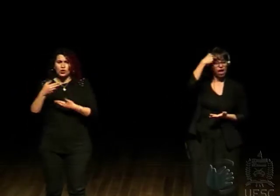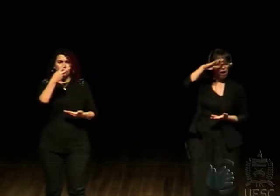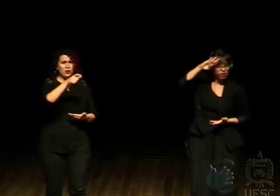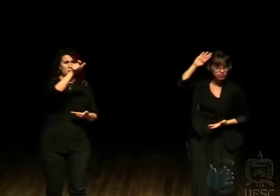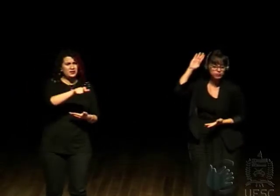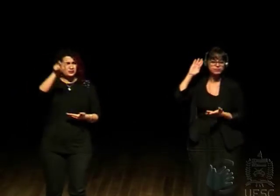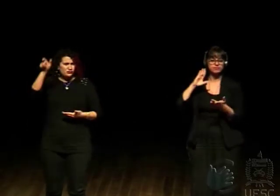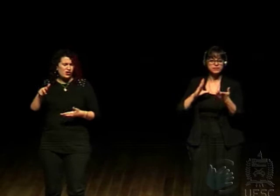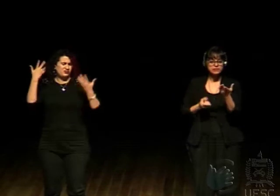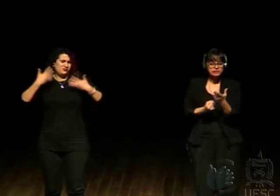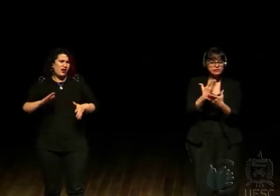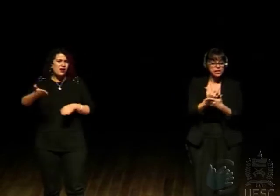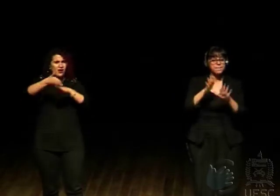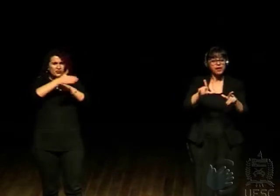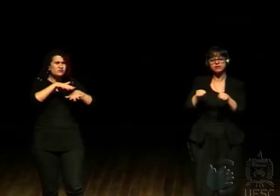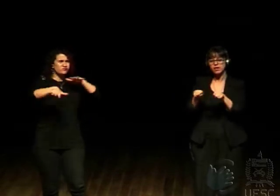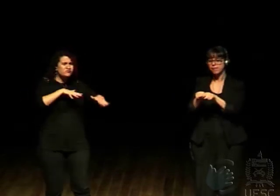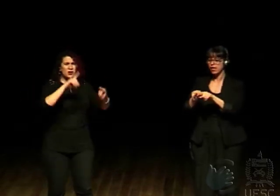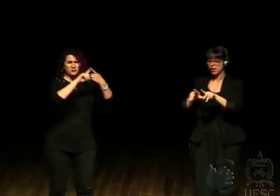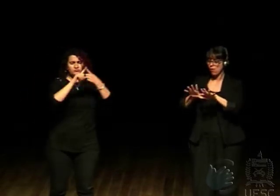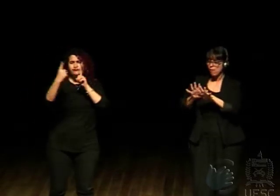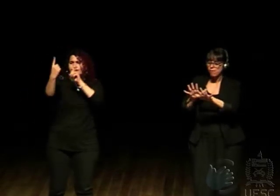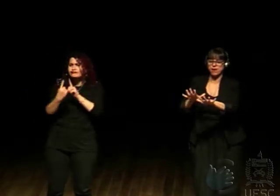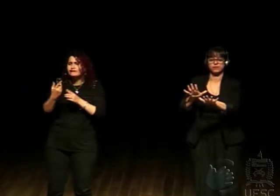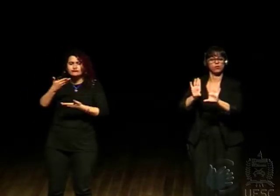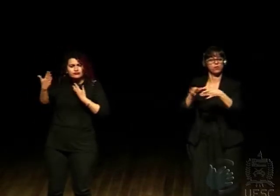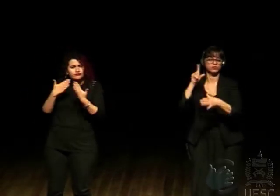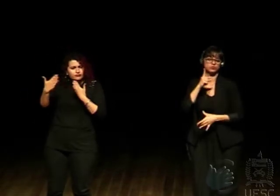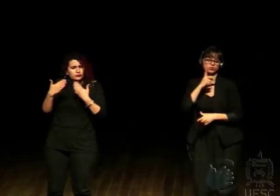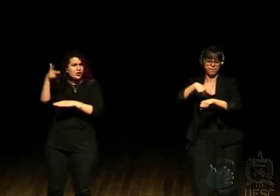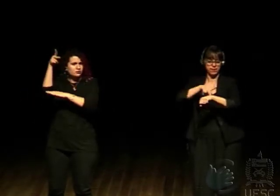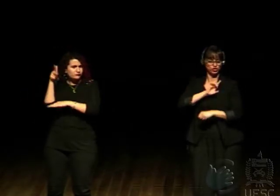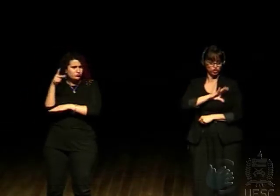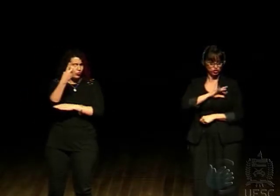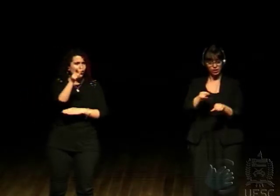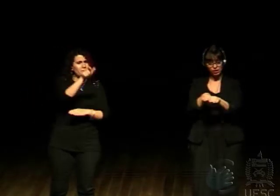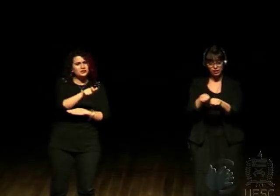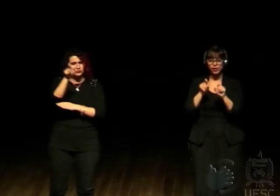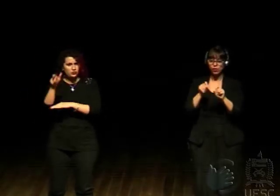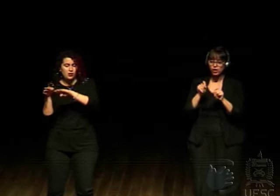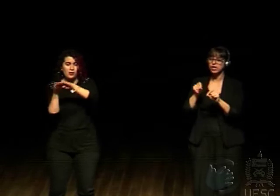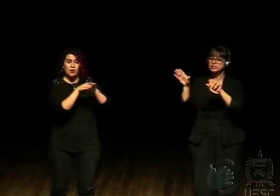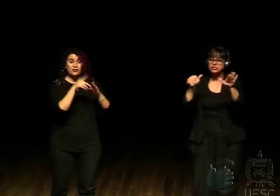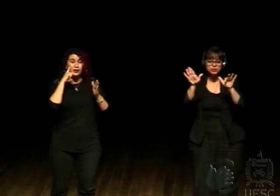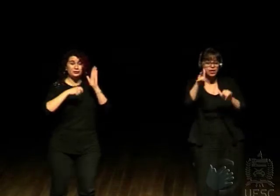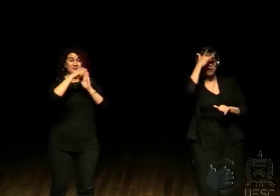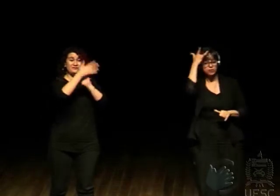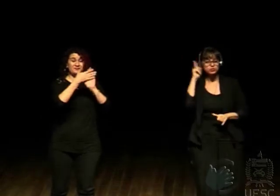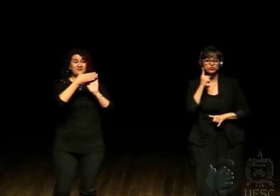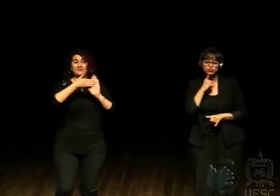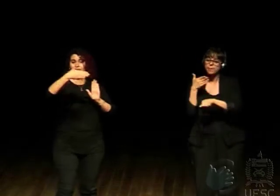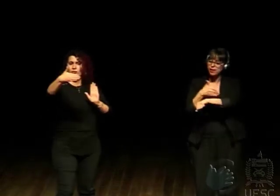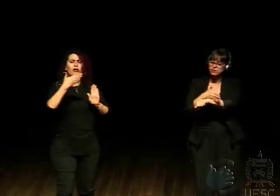otro lado, movilizaciones de la comunidad sorda en nuestro país, y llamamos entonces a personas sordas que han participado